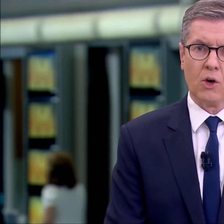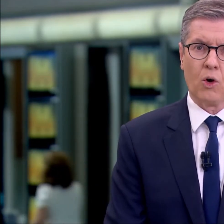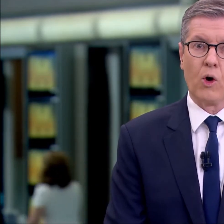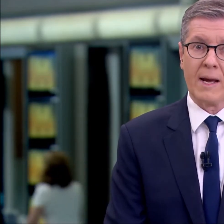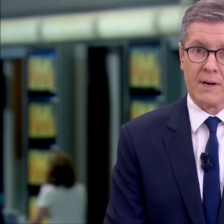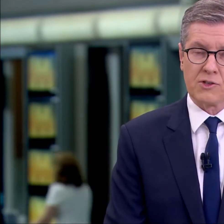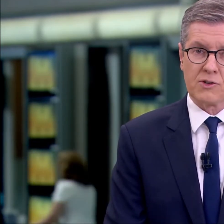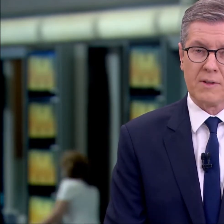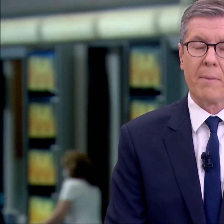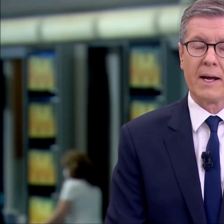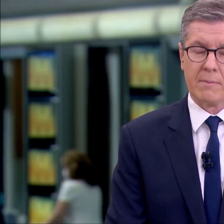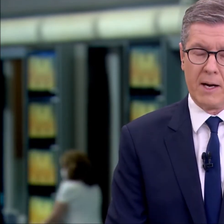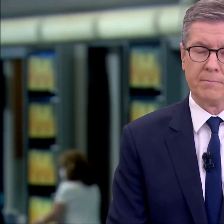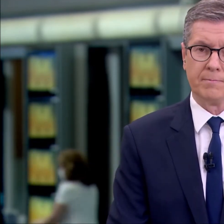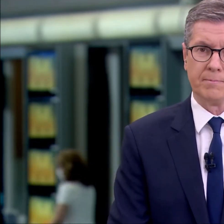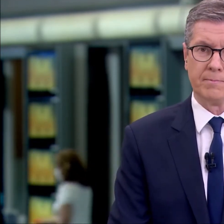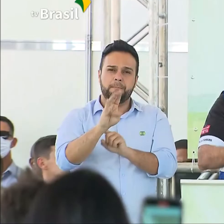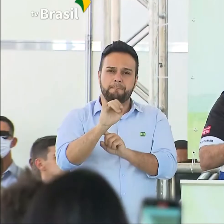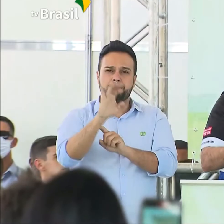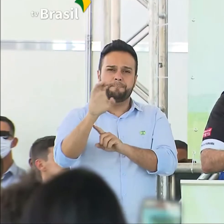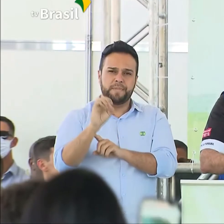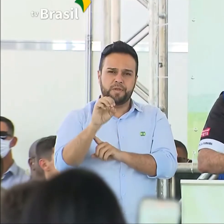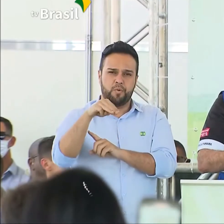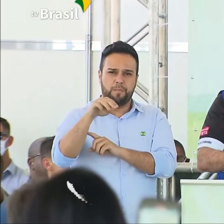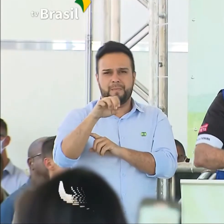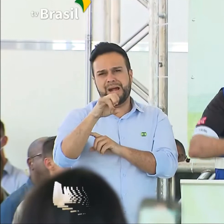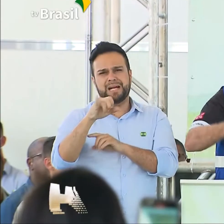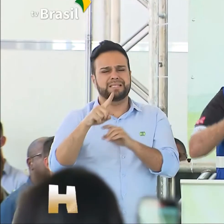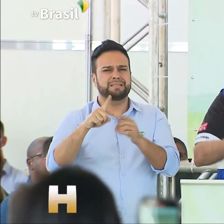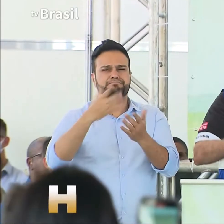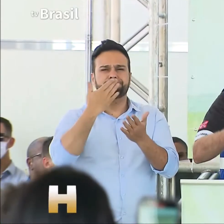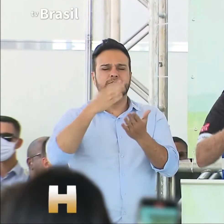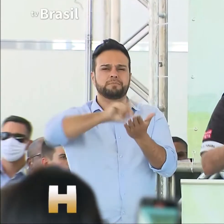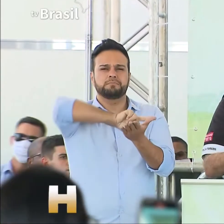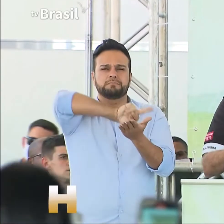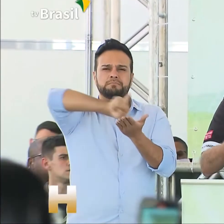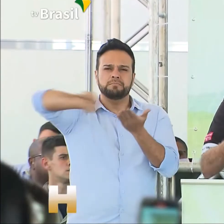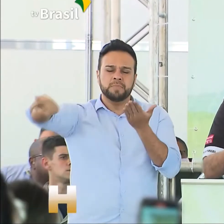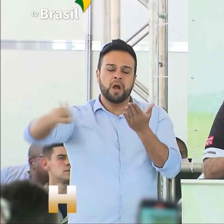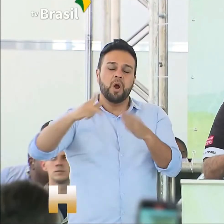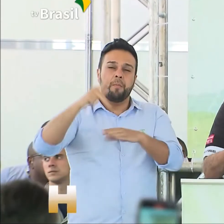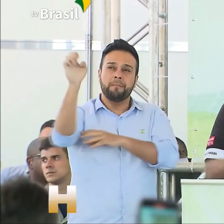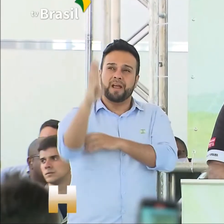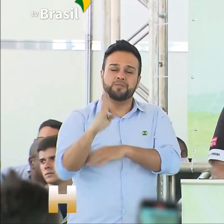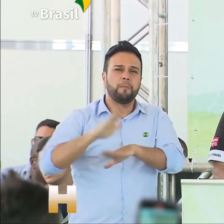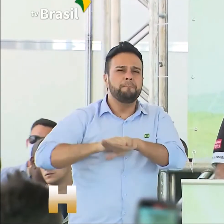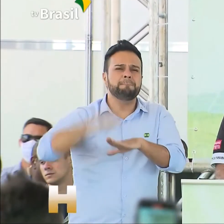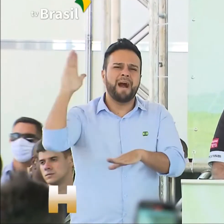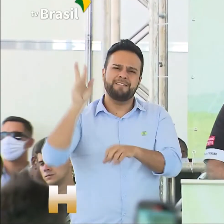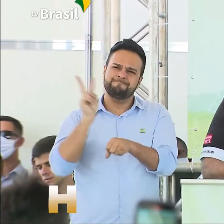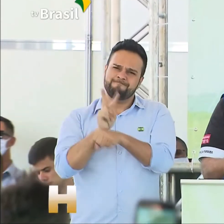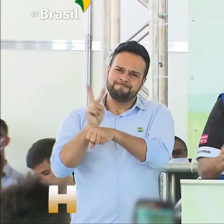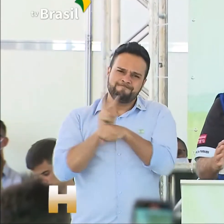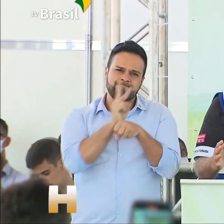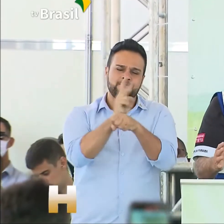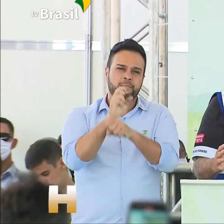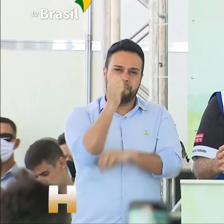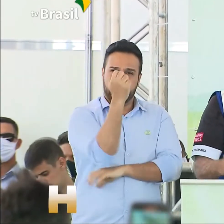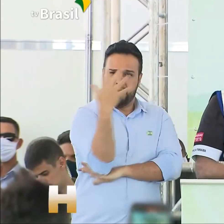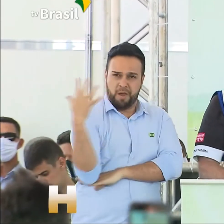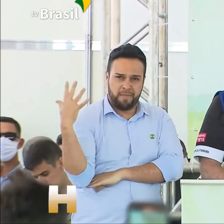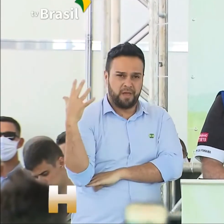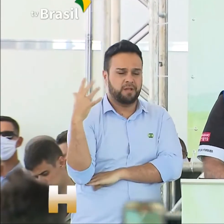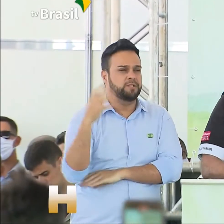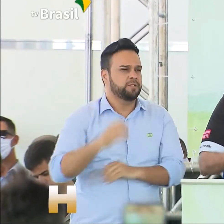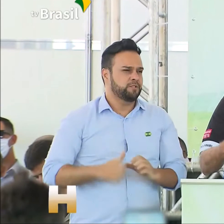em Coremas, na Paraíba. O Brasil é o país que mais preserva o meio ambiente. E alguns não